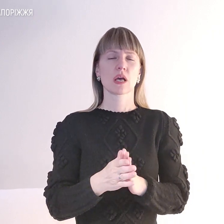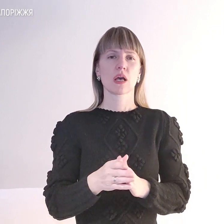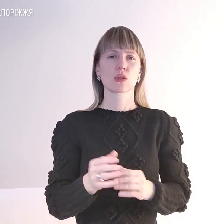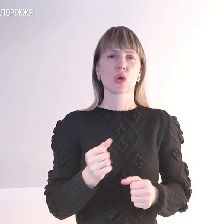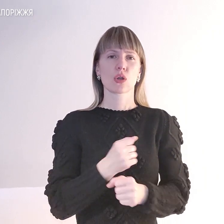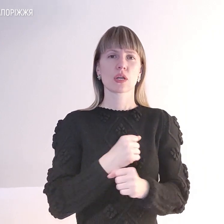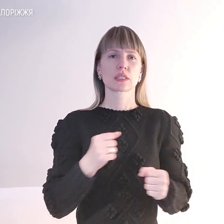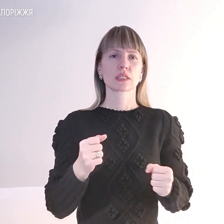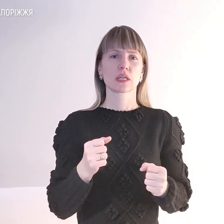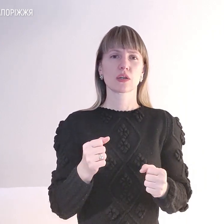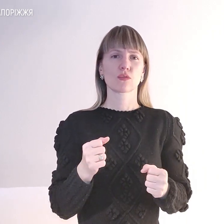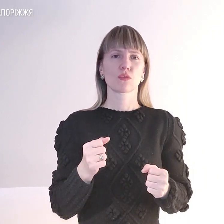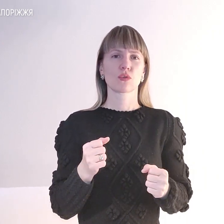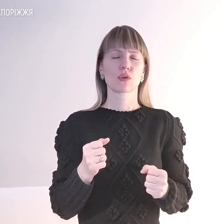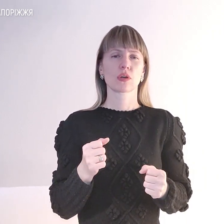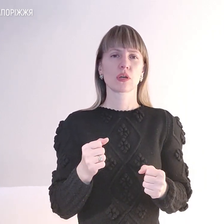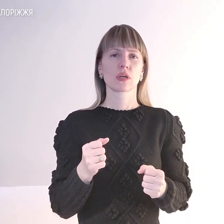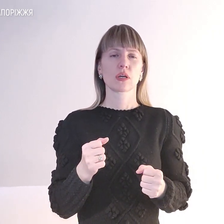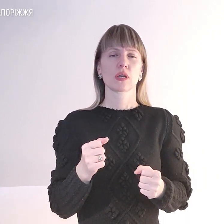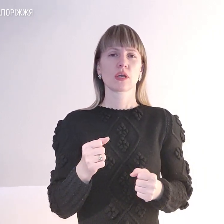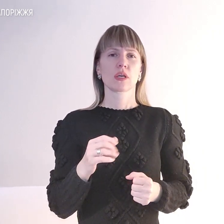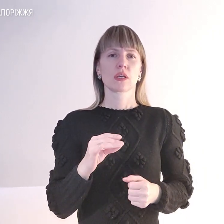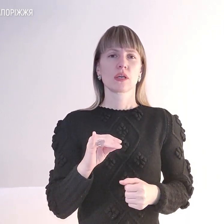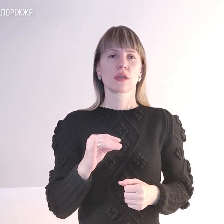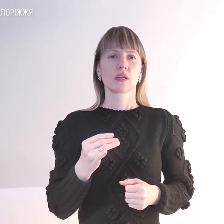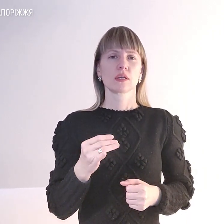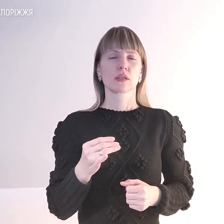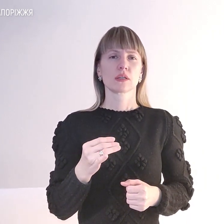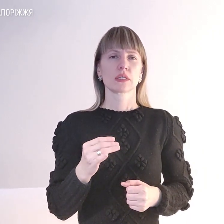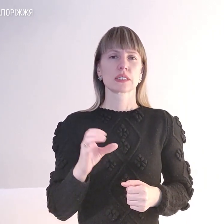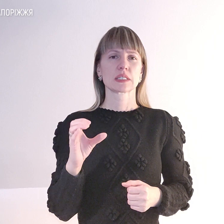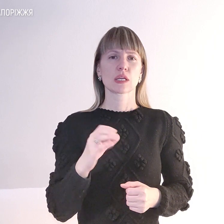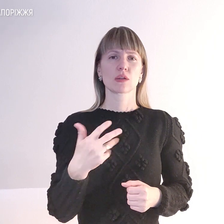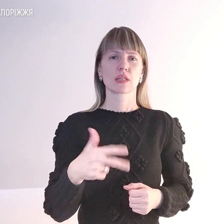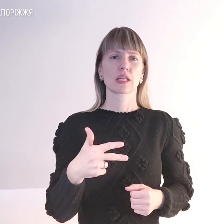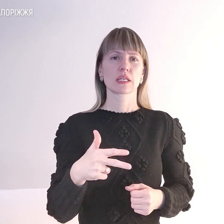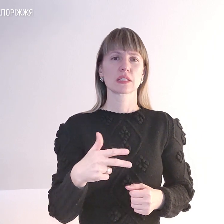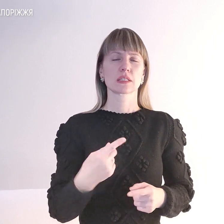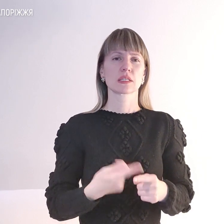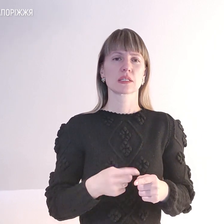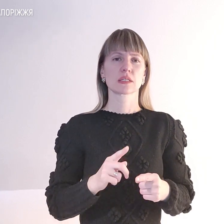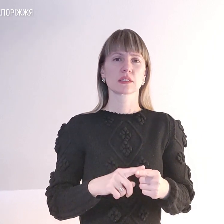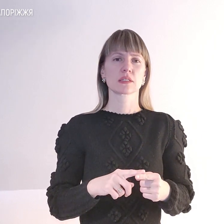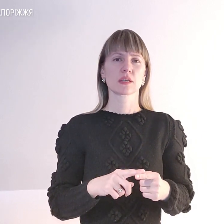розігріву. І половить на війні не секунд 30 – це взагалі…